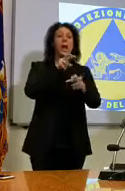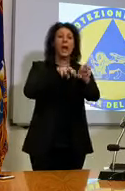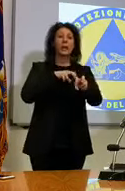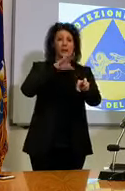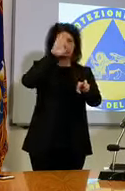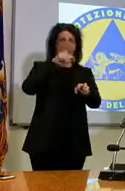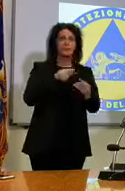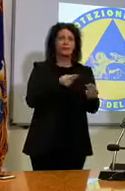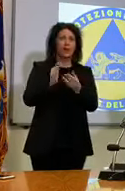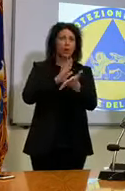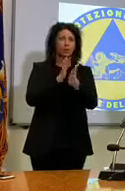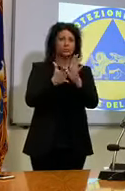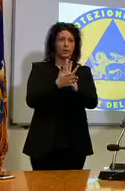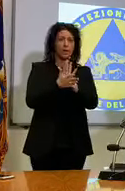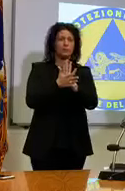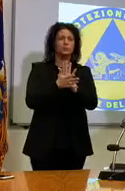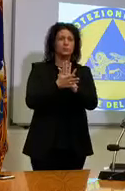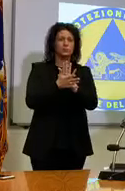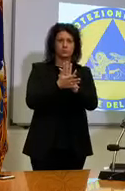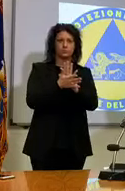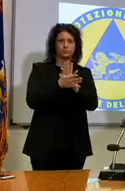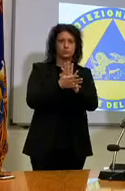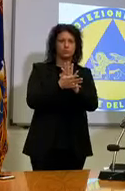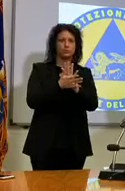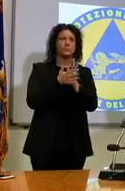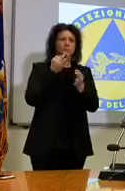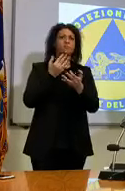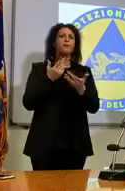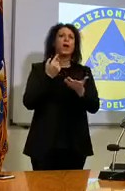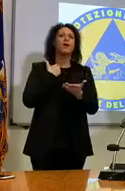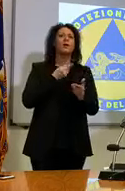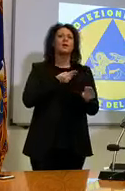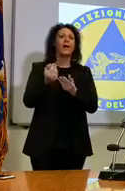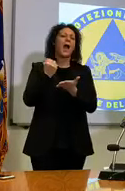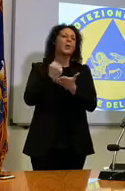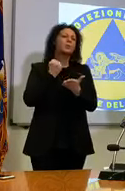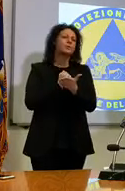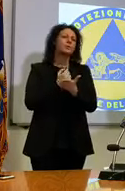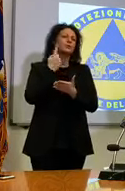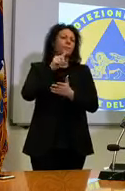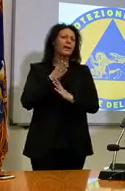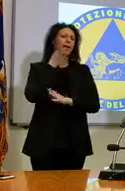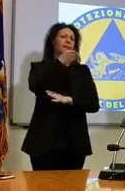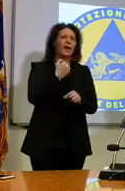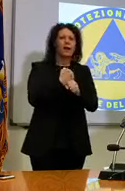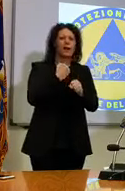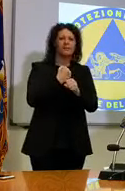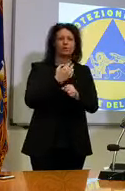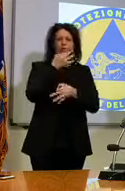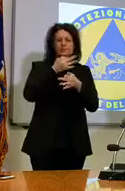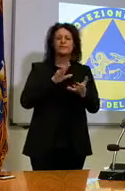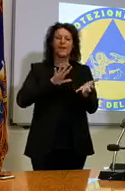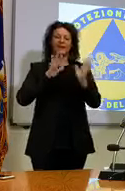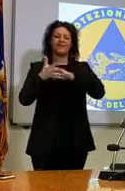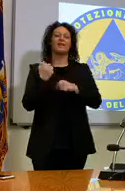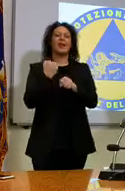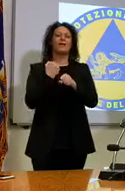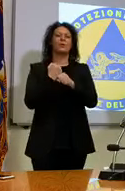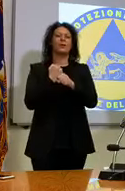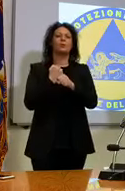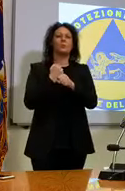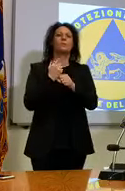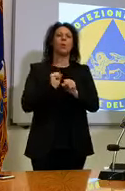agricoltura, evito esempi, hai autorizzato a spostarsi in casa e andare a lavorare, cioè il luogo di lavoro sarà l'azienda agricola. E